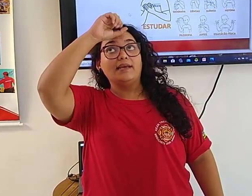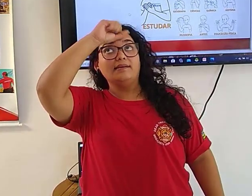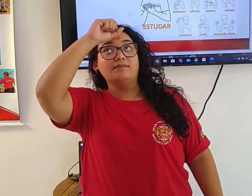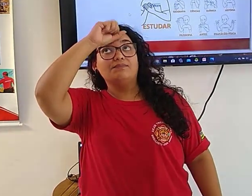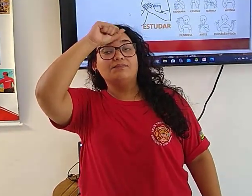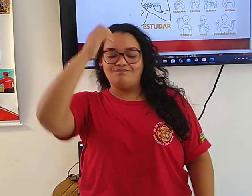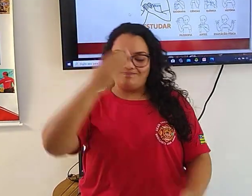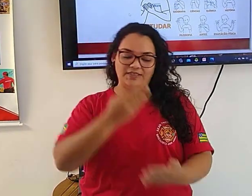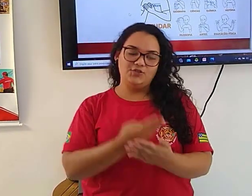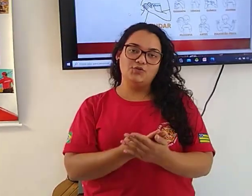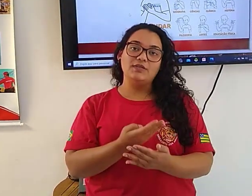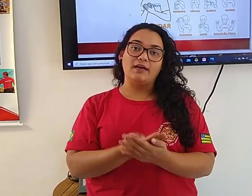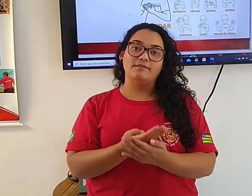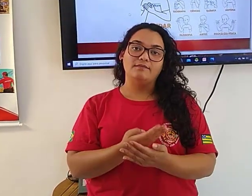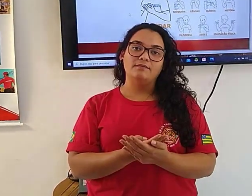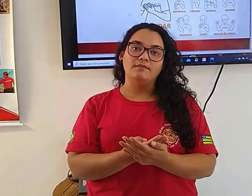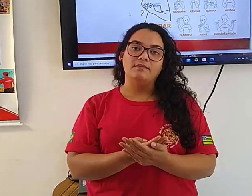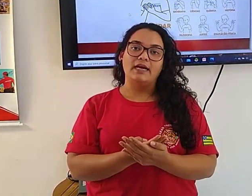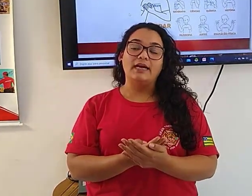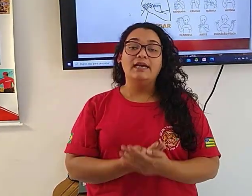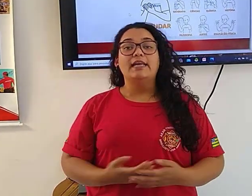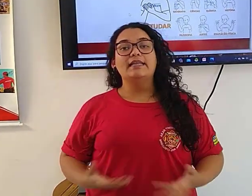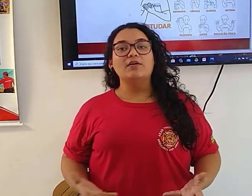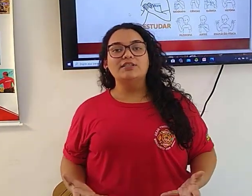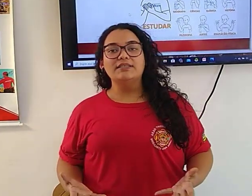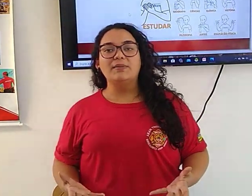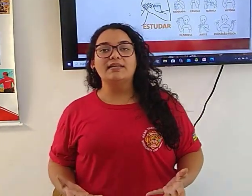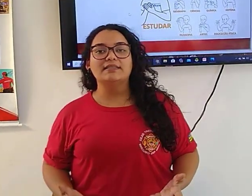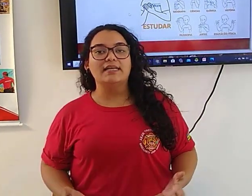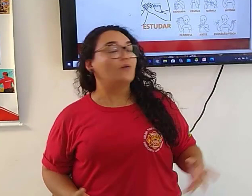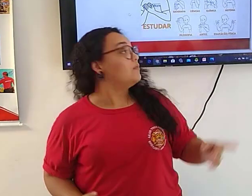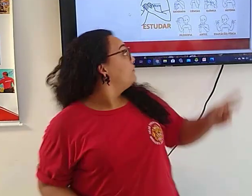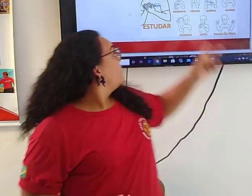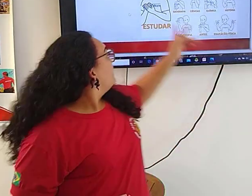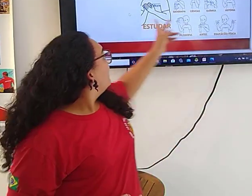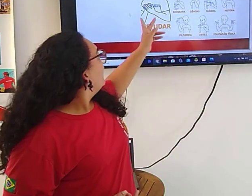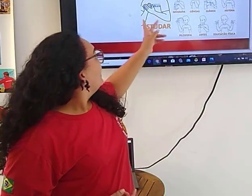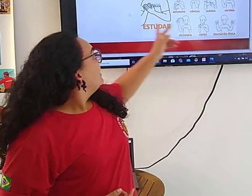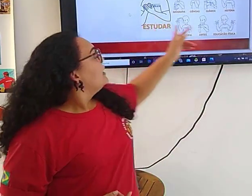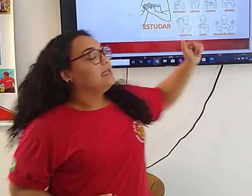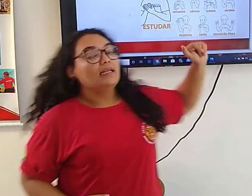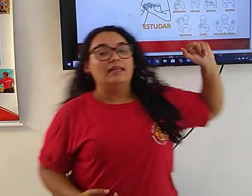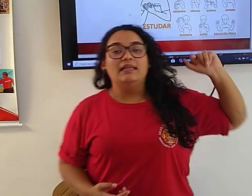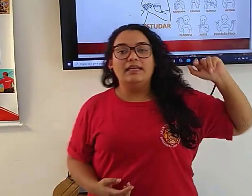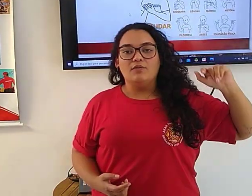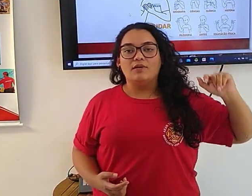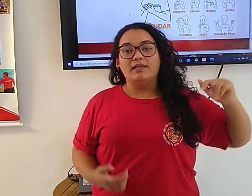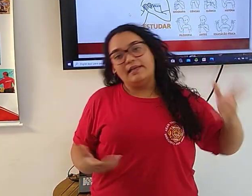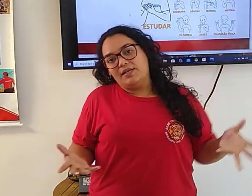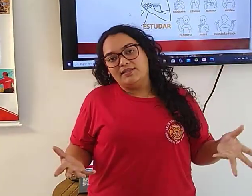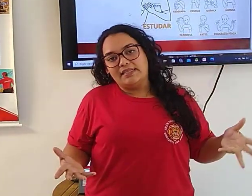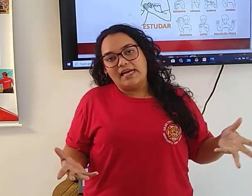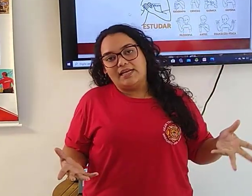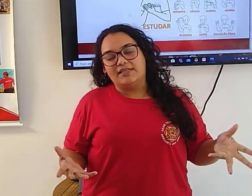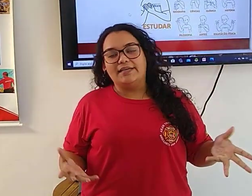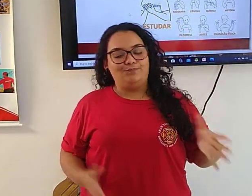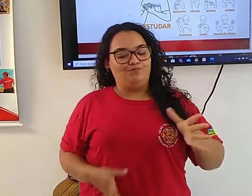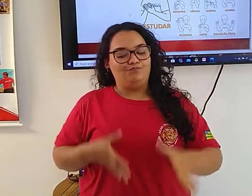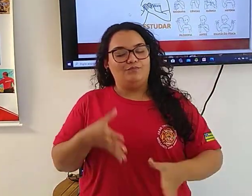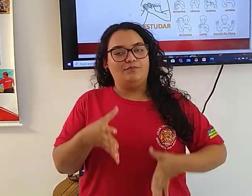Aprender, estudar, tá? Então, as disciplinas serão língua, libras de sinais, né? Como